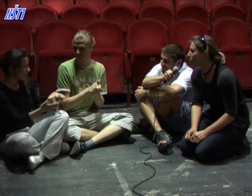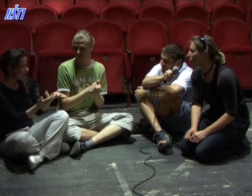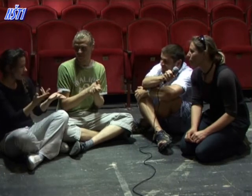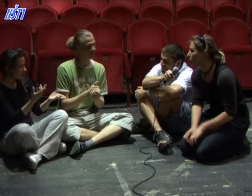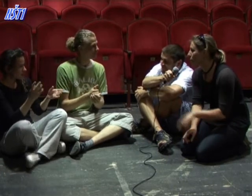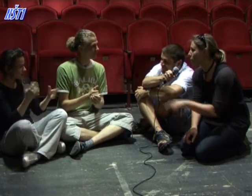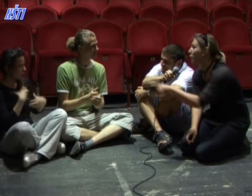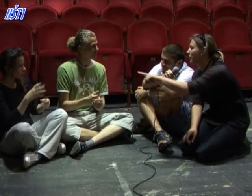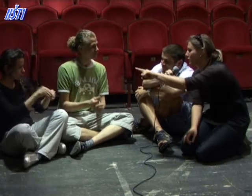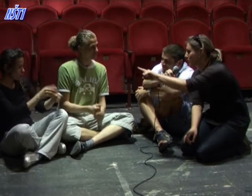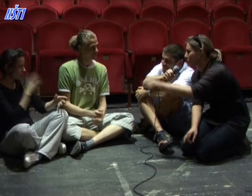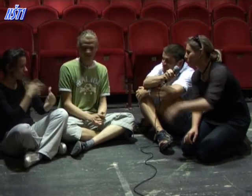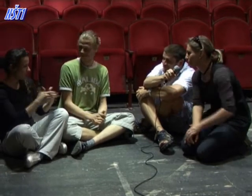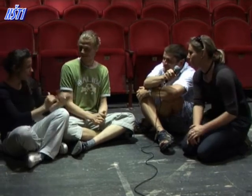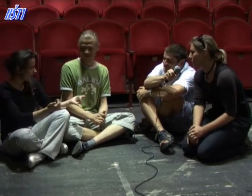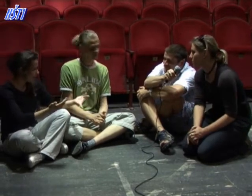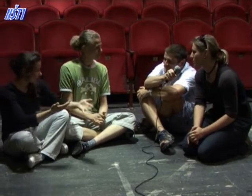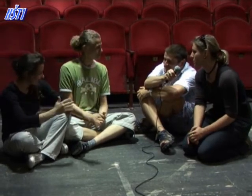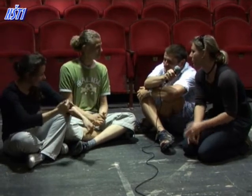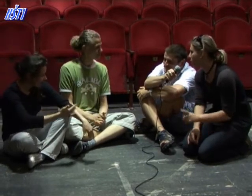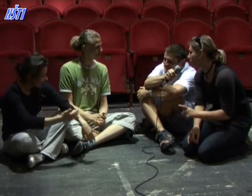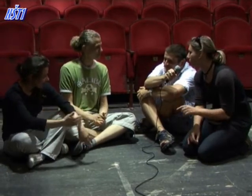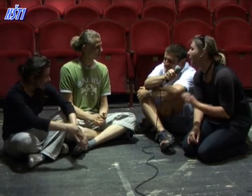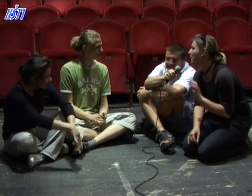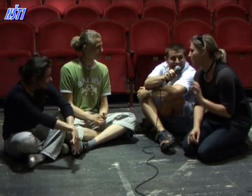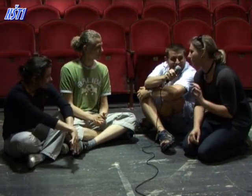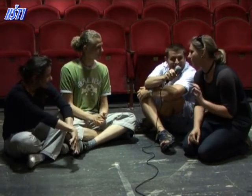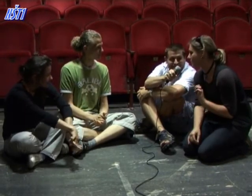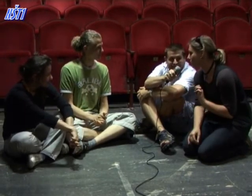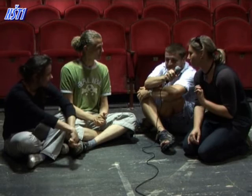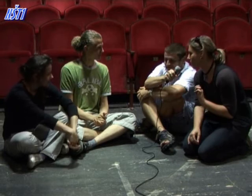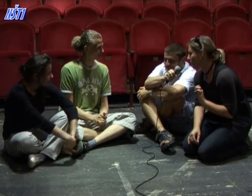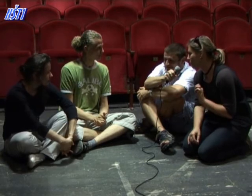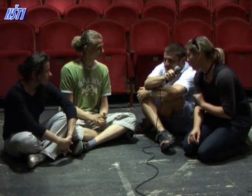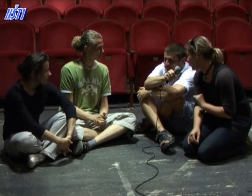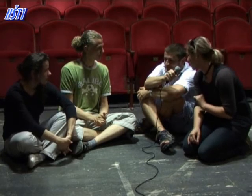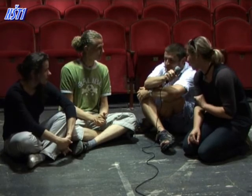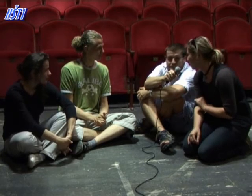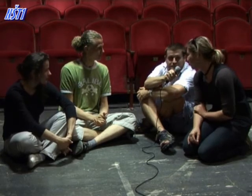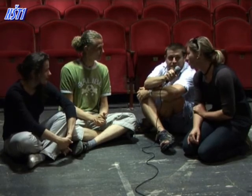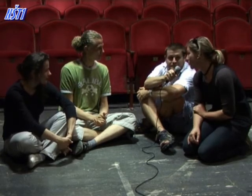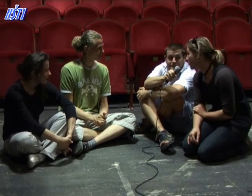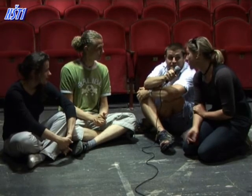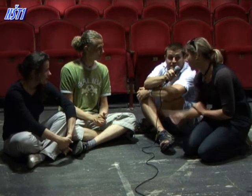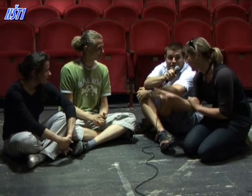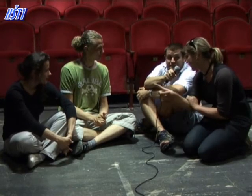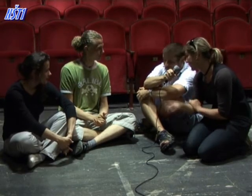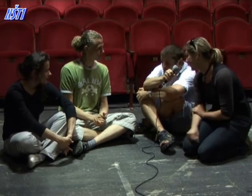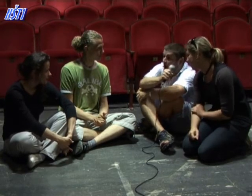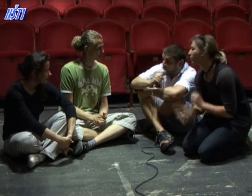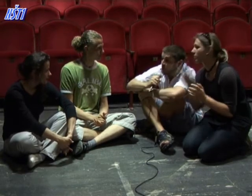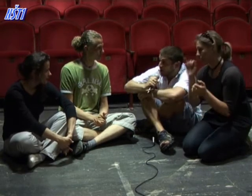našemu rozhovoru je to všechno, i když já si to neodpustím, ještě se chci zeptat, tohle nebyla premiéra a zároveň derniéra, budete se opakovat tohle tlumočené